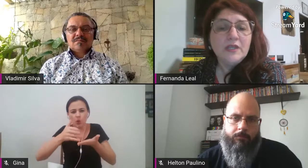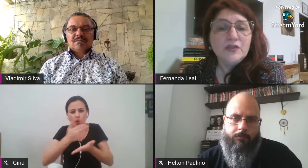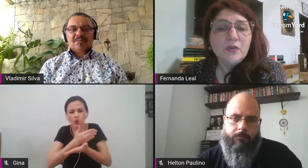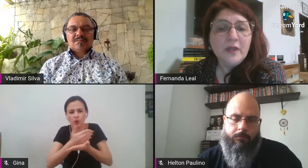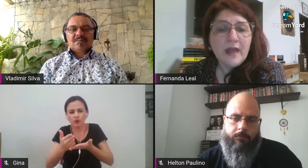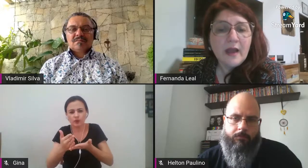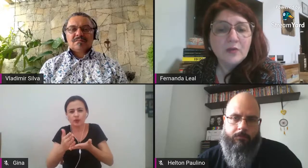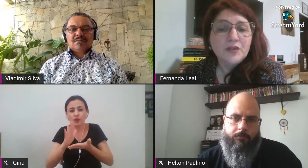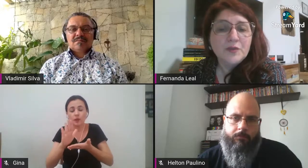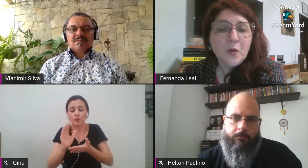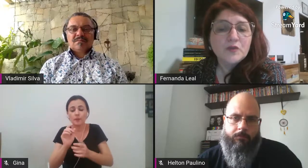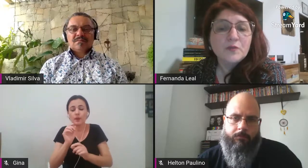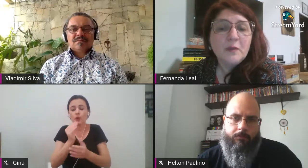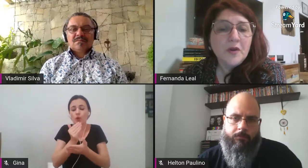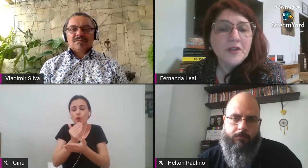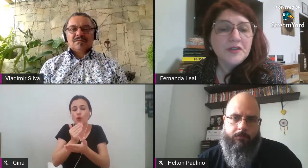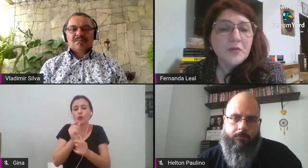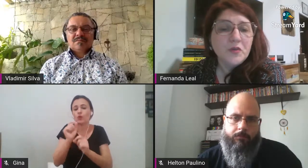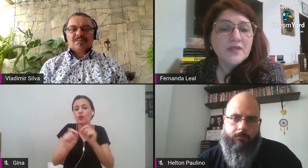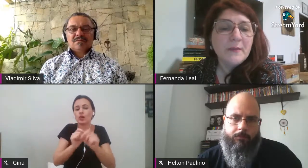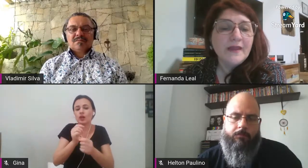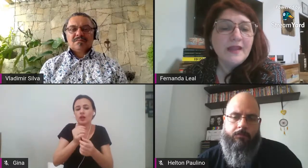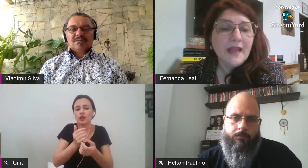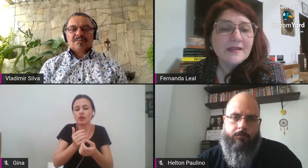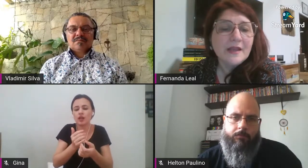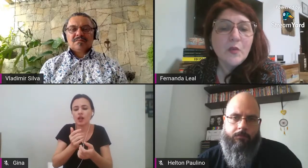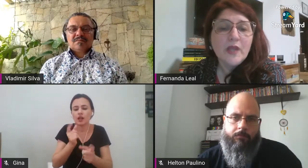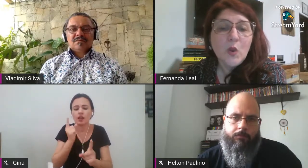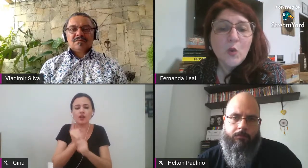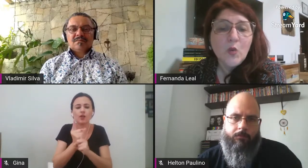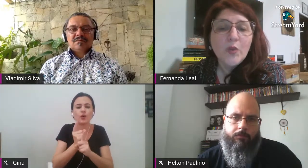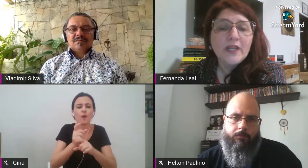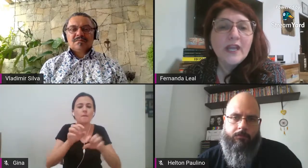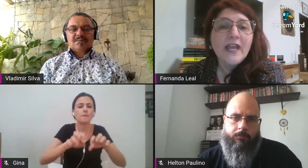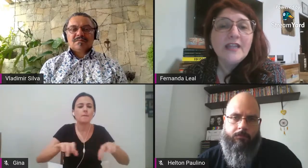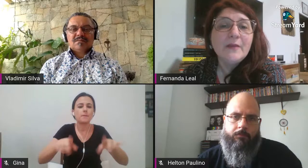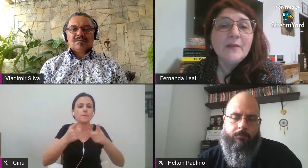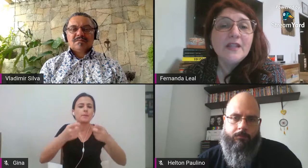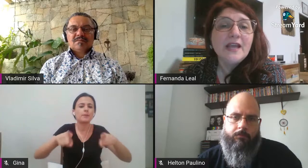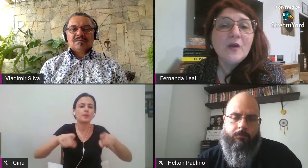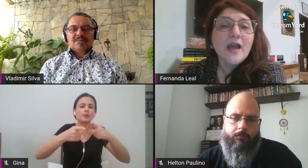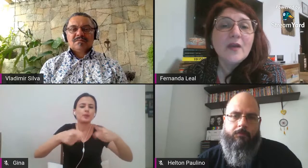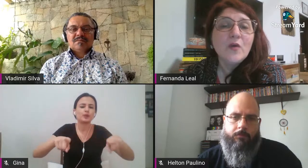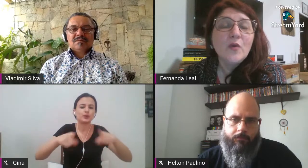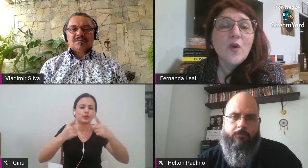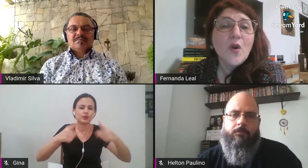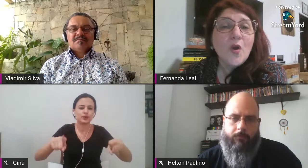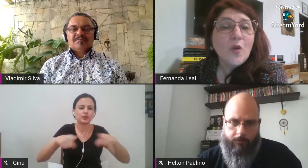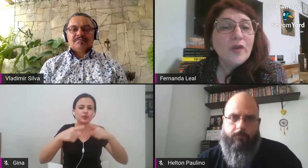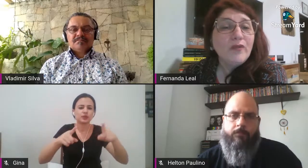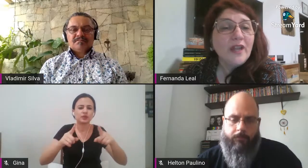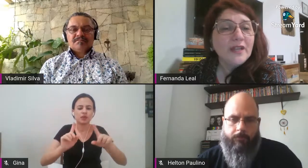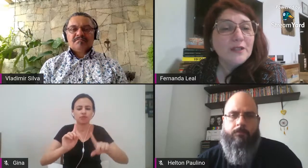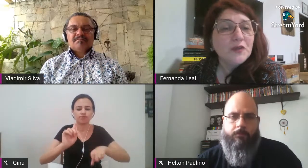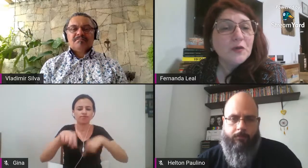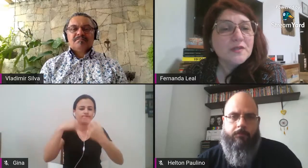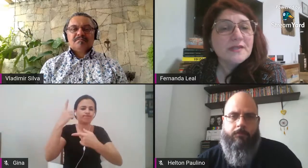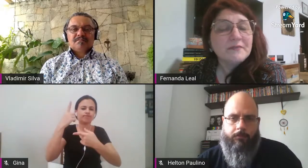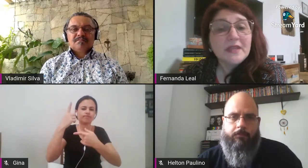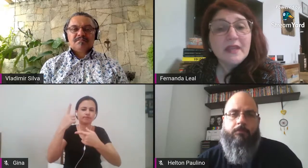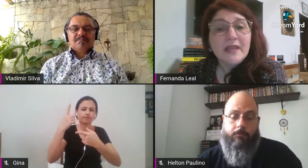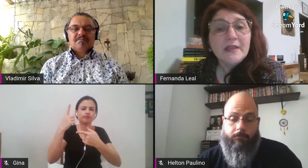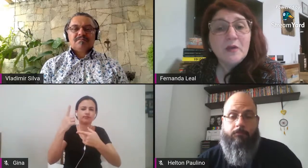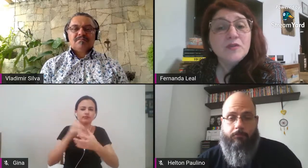de Instrumental, 2 pontos, Memórias de Música, Medicação e Loucura, né? Aí também para dialogar com o que Fernanda